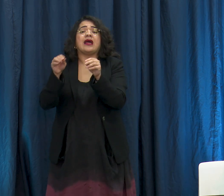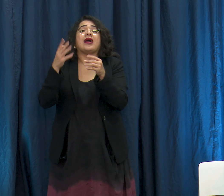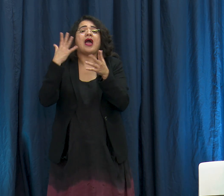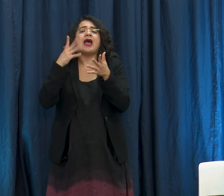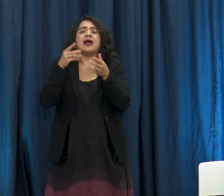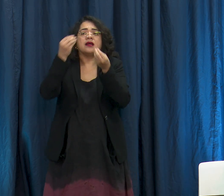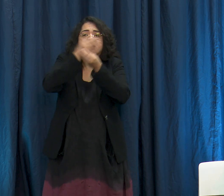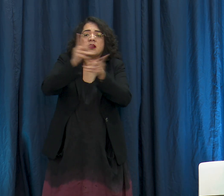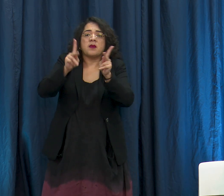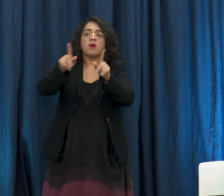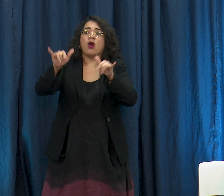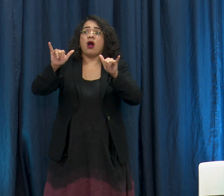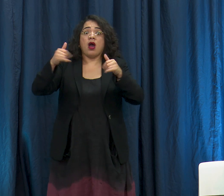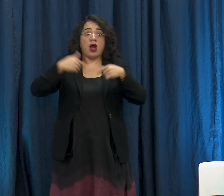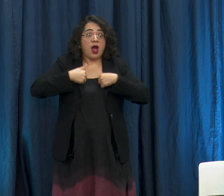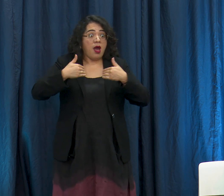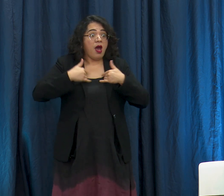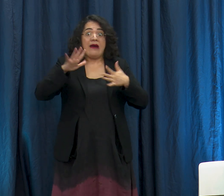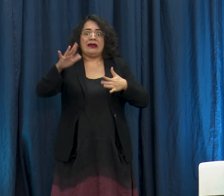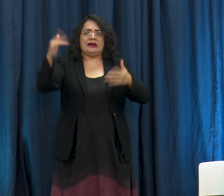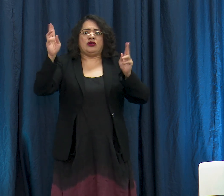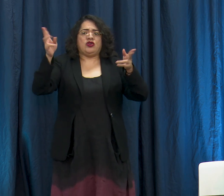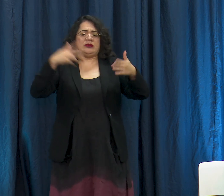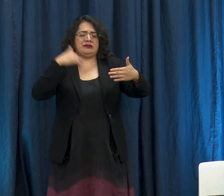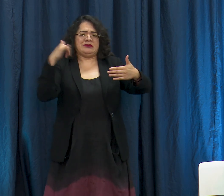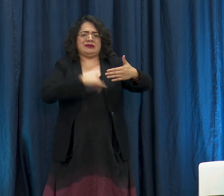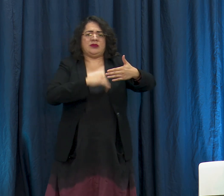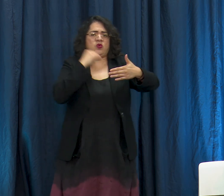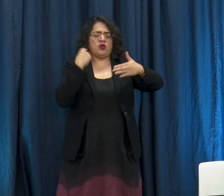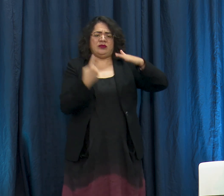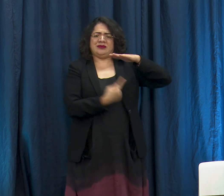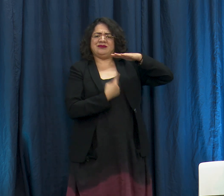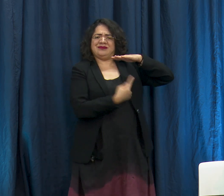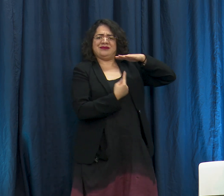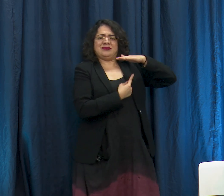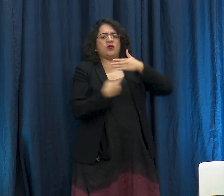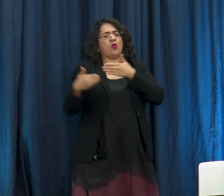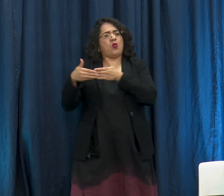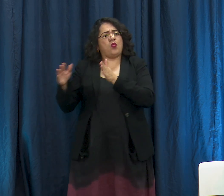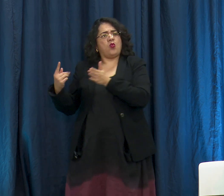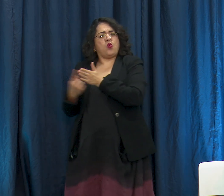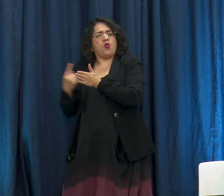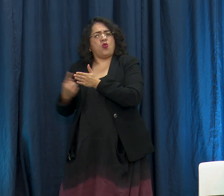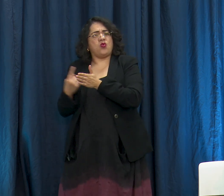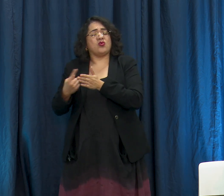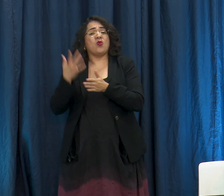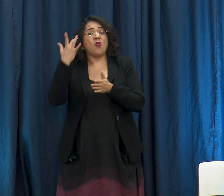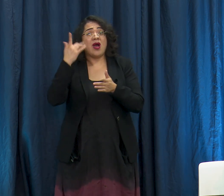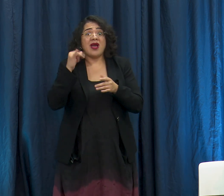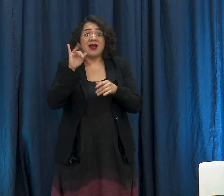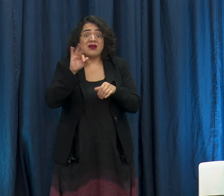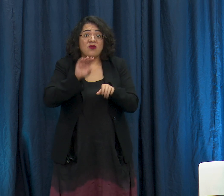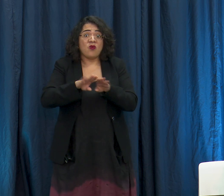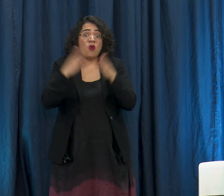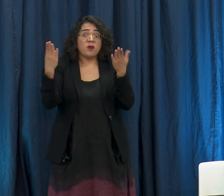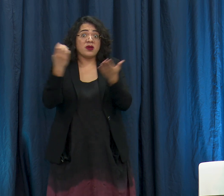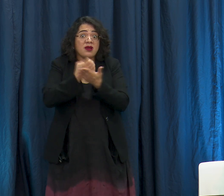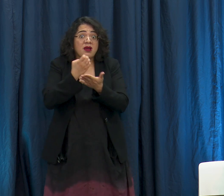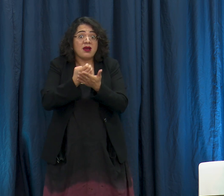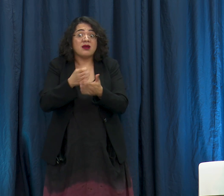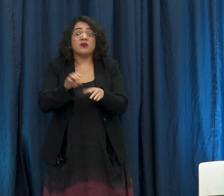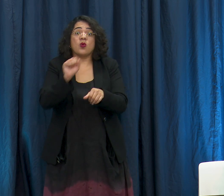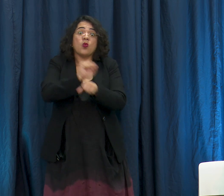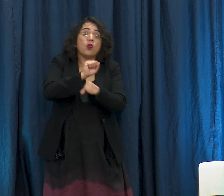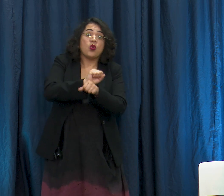y prevenir un aumento de números de casos de COVID-19 en la ciudad de Long Beach. Finalmente, queremos reconocer